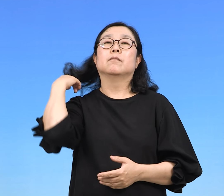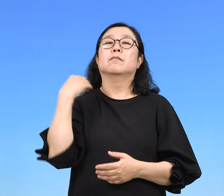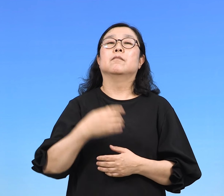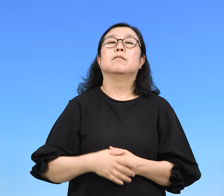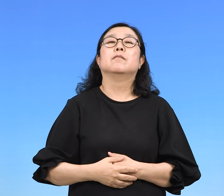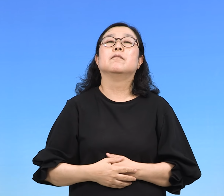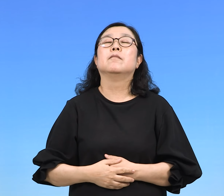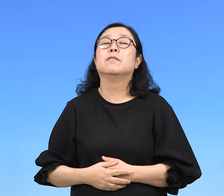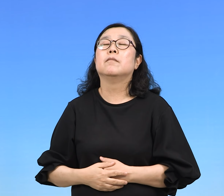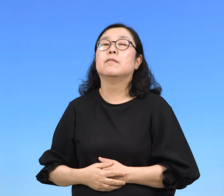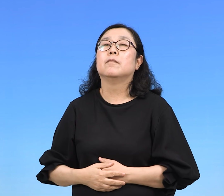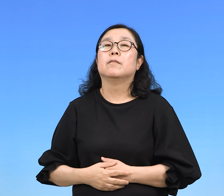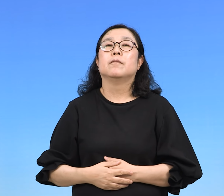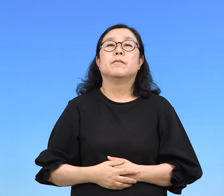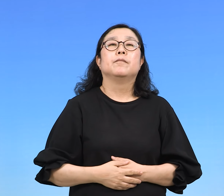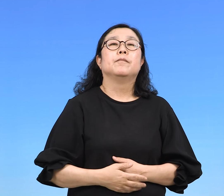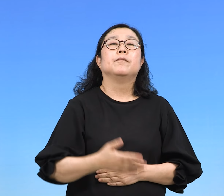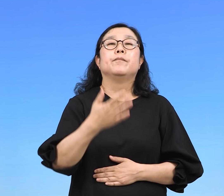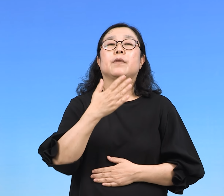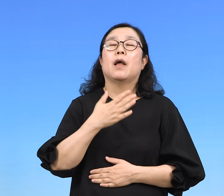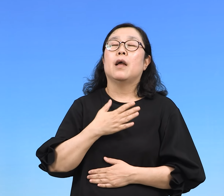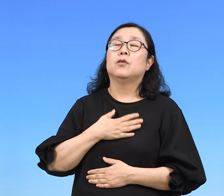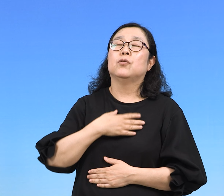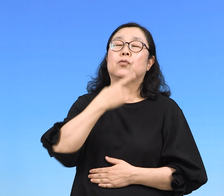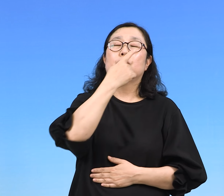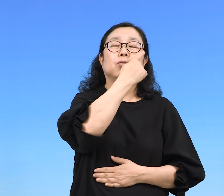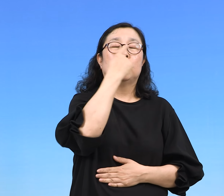주의 영광을 보내.